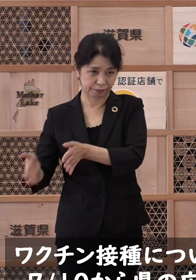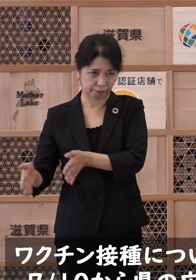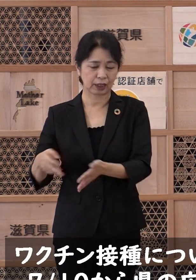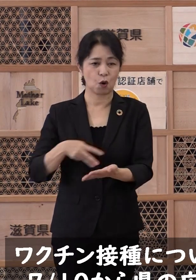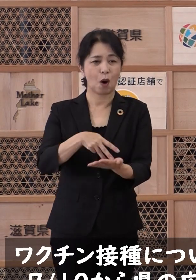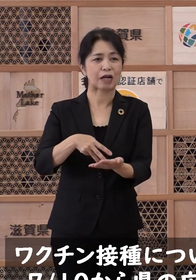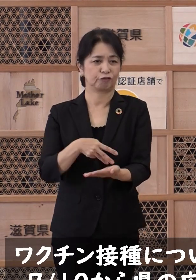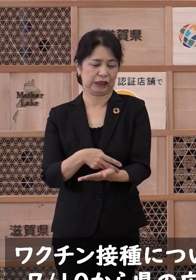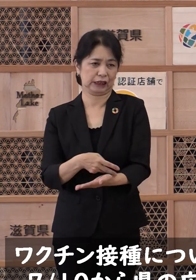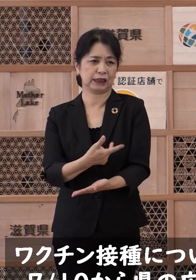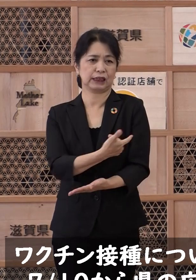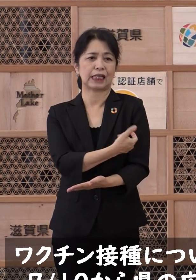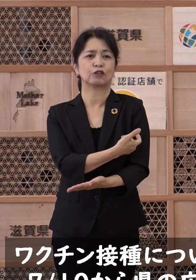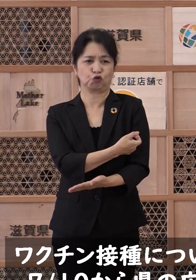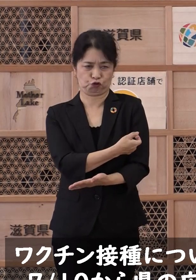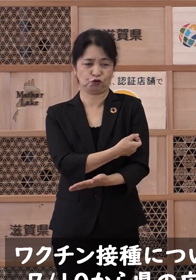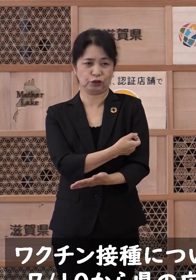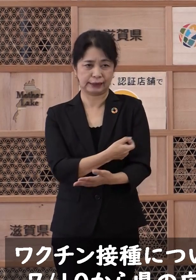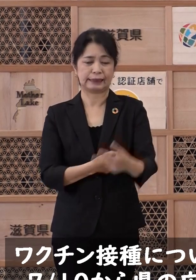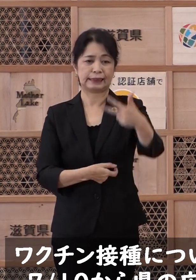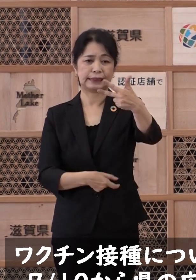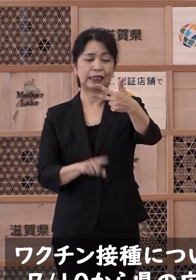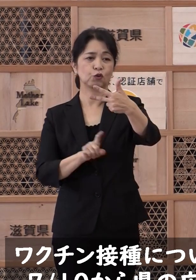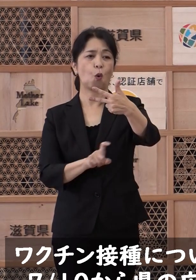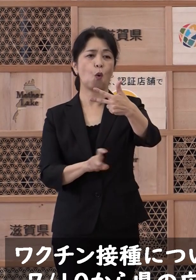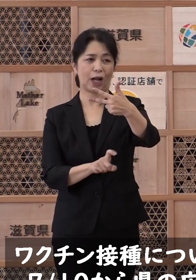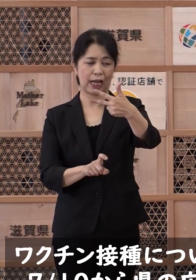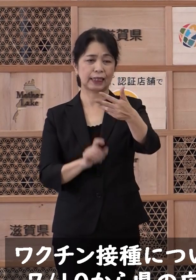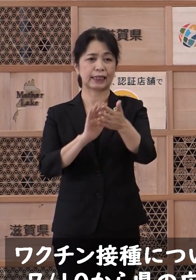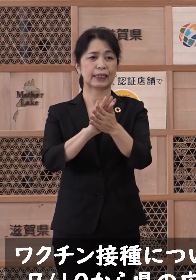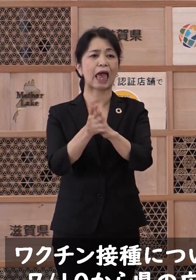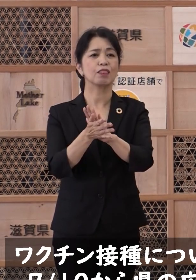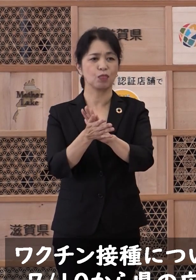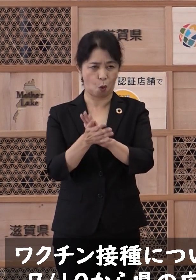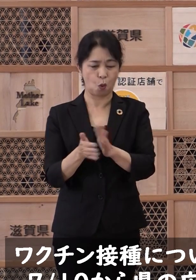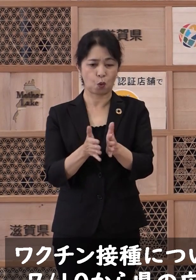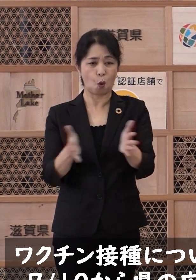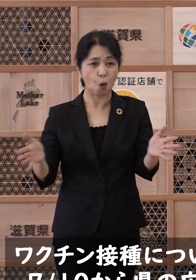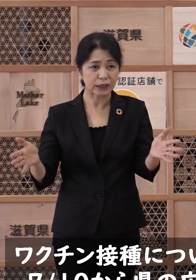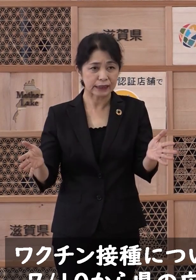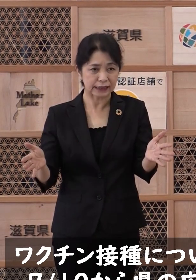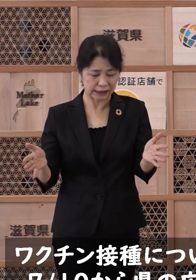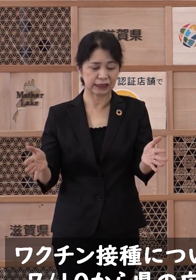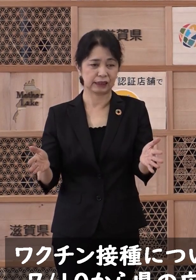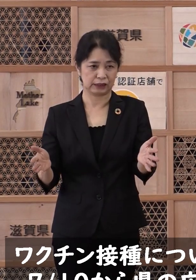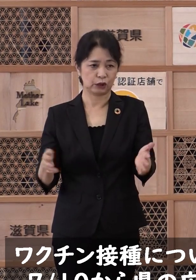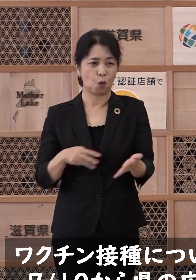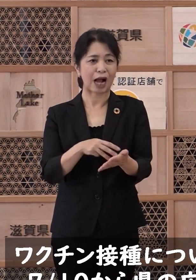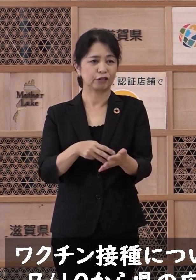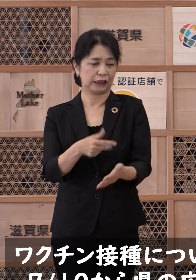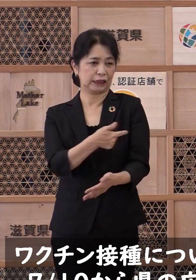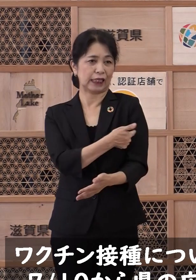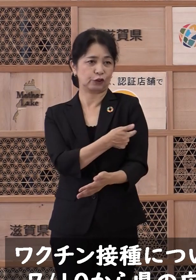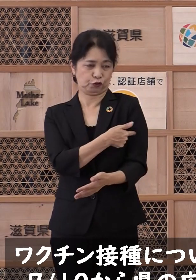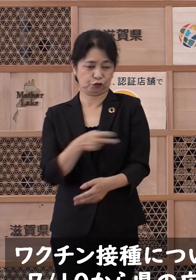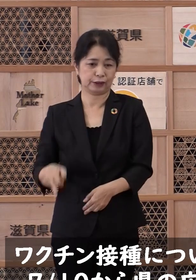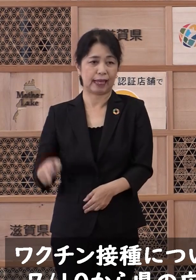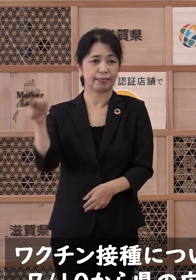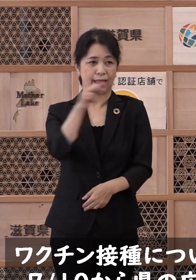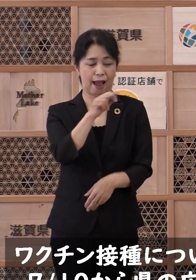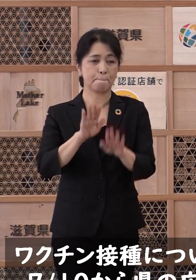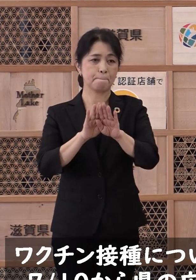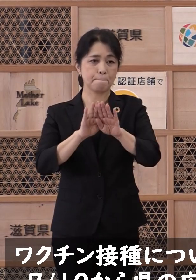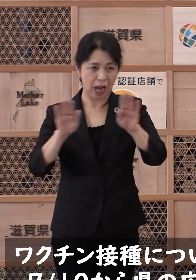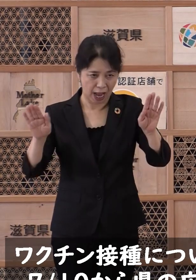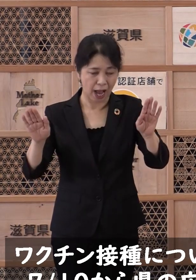ございますが、7月10日に県の広域ワクチン接種センターにおける接種を開始させてい